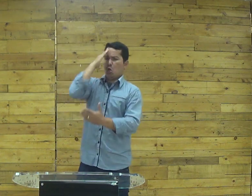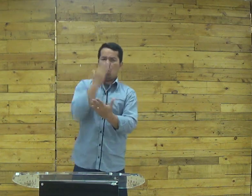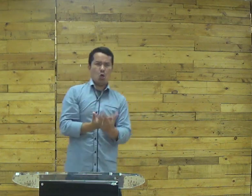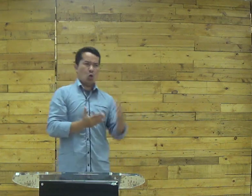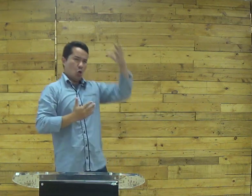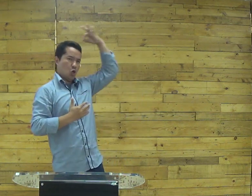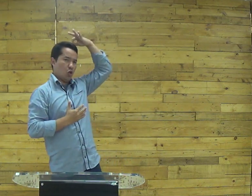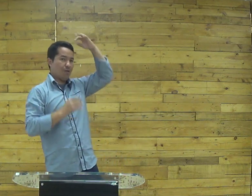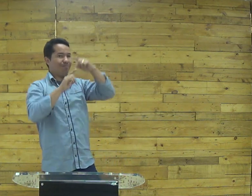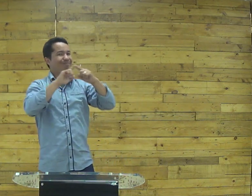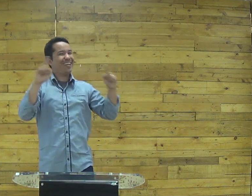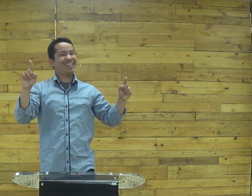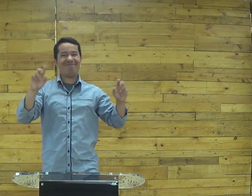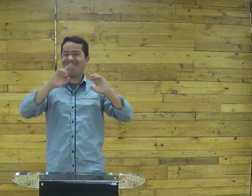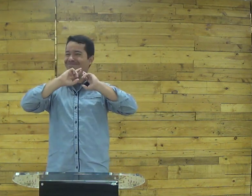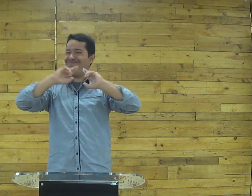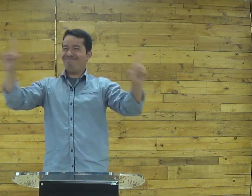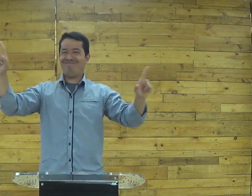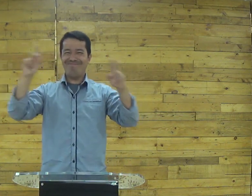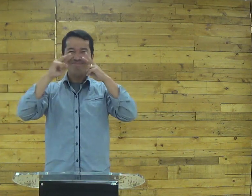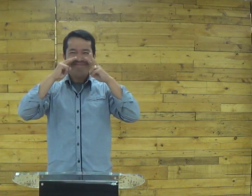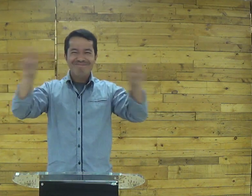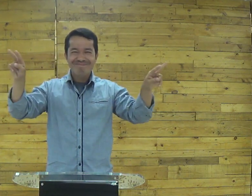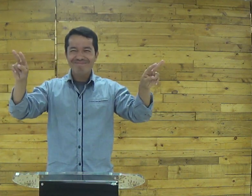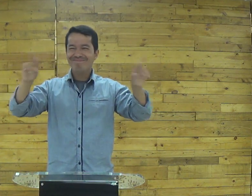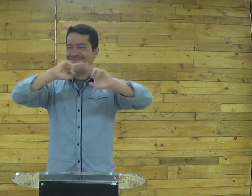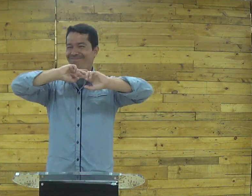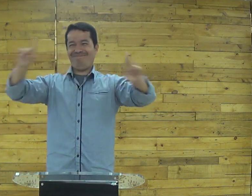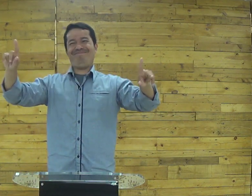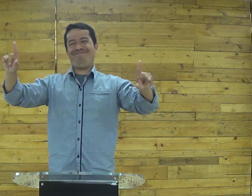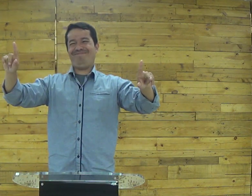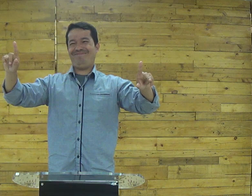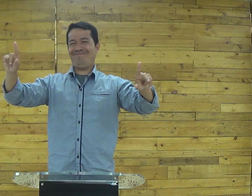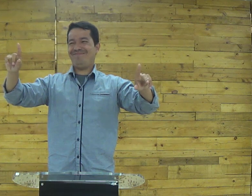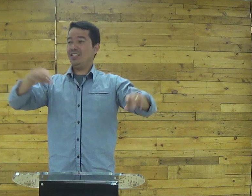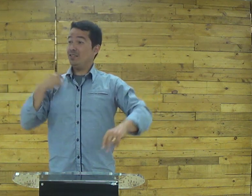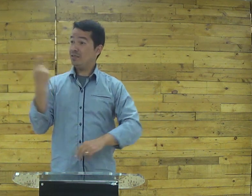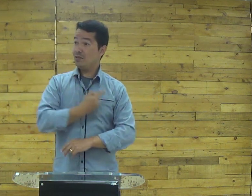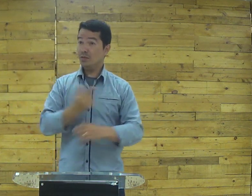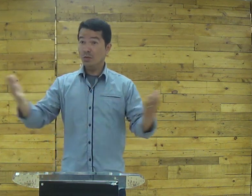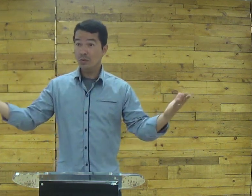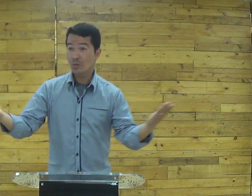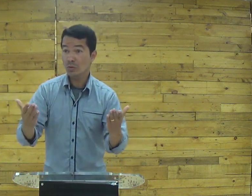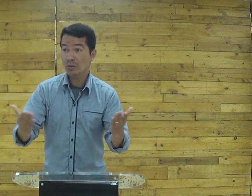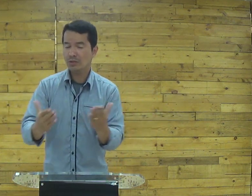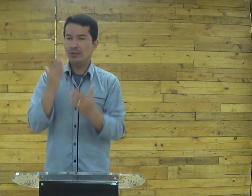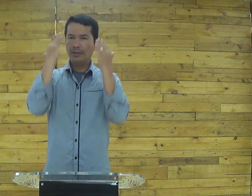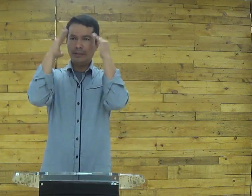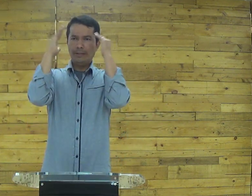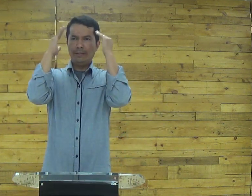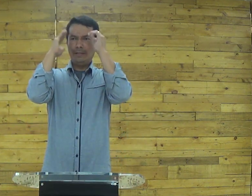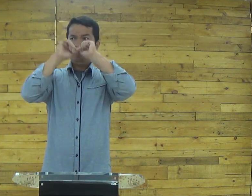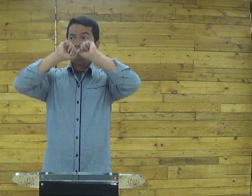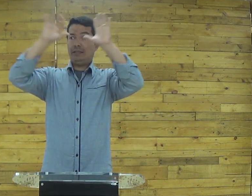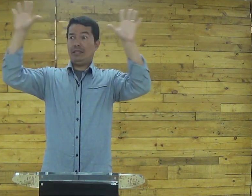acredita em Jesus, acredita em Deus e no Espírito Santo, mas o seu testemunho mostra o contrário. Nós temos que